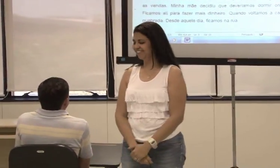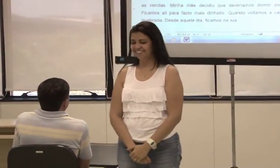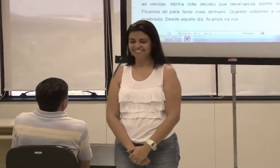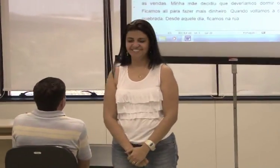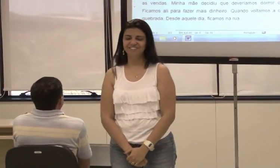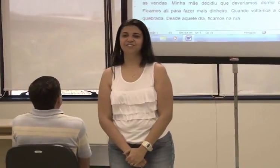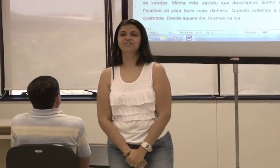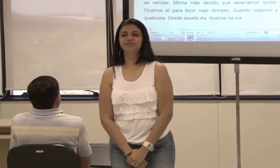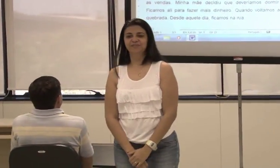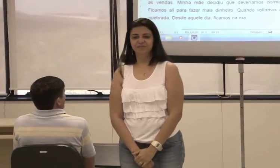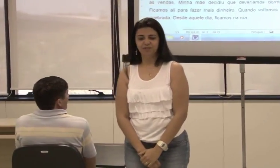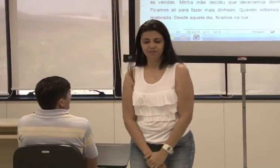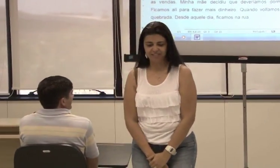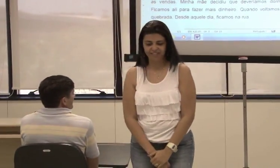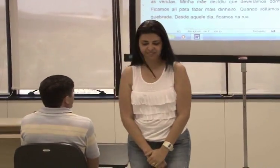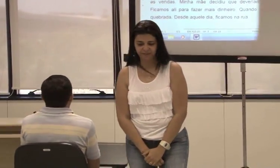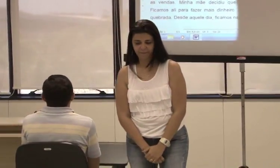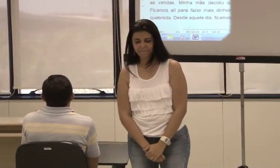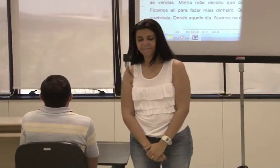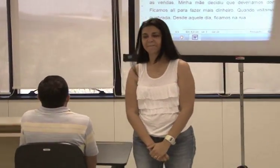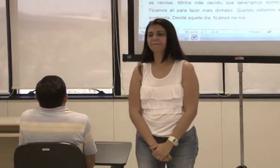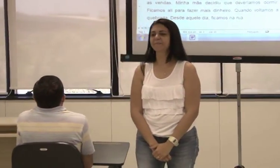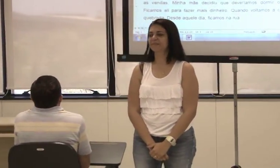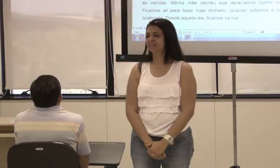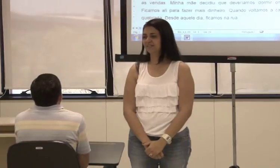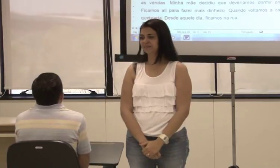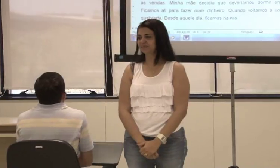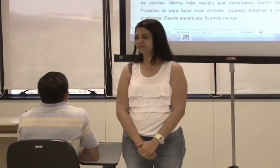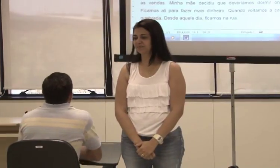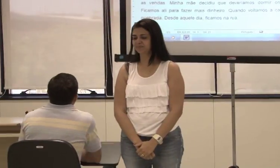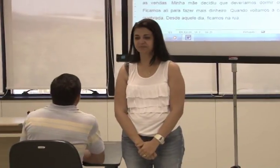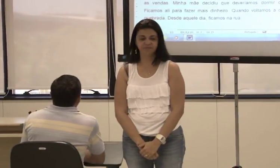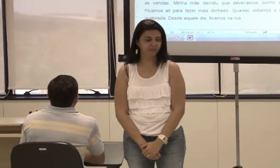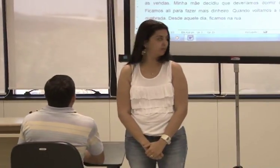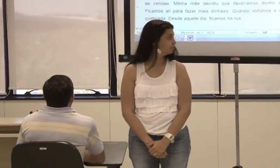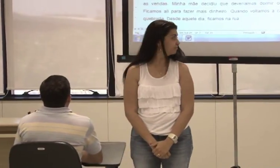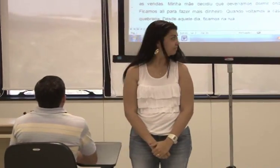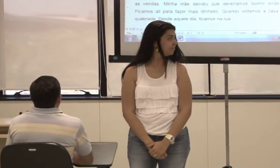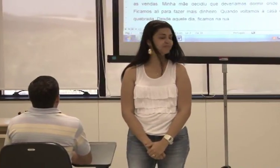Tá muito para trás, não consigo te ver tanto. Isso, chega mais um pouquinho. Vai lá.